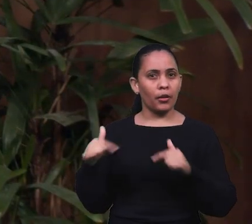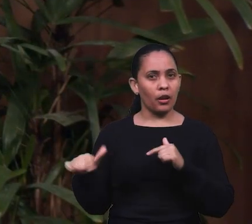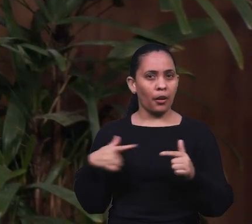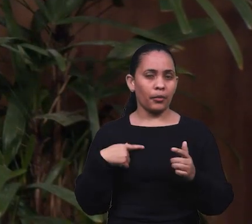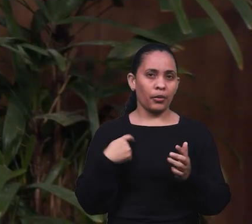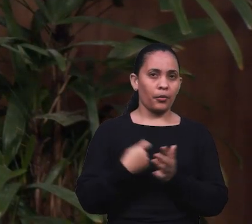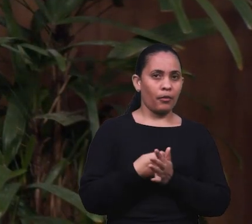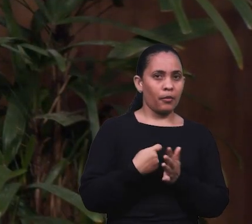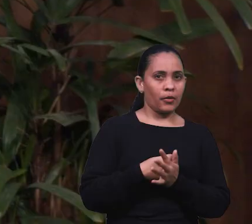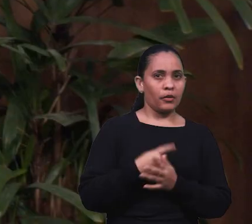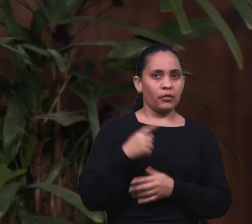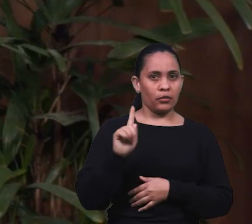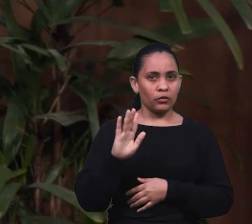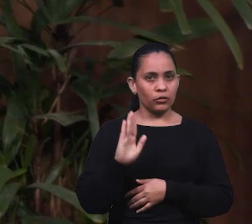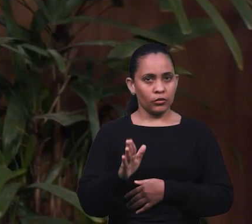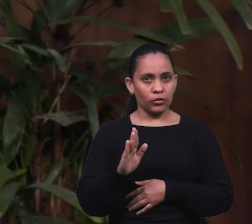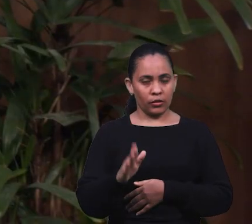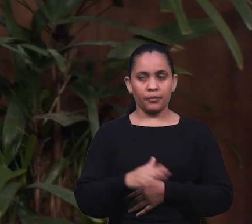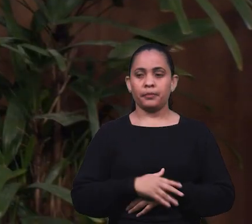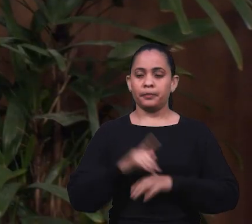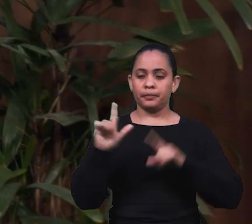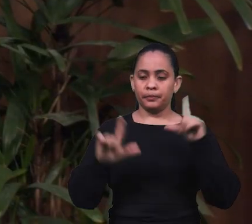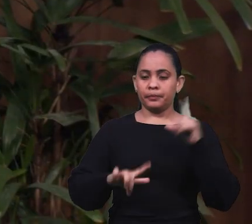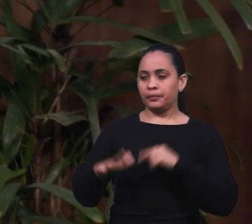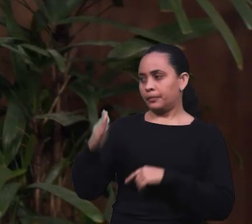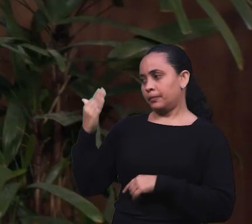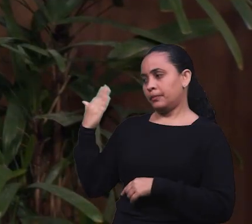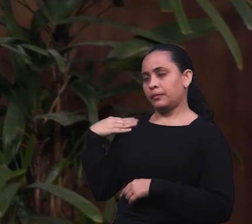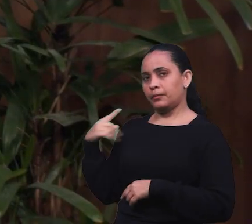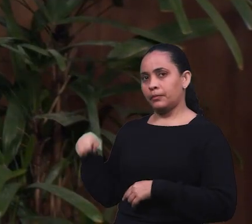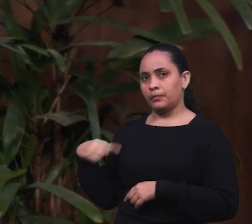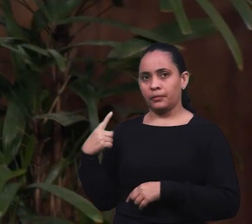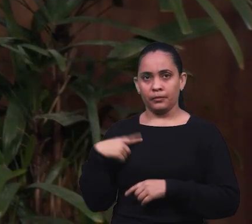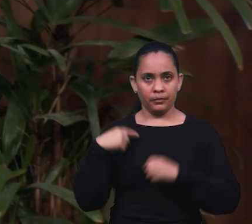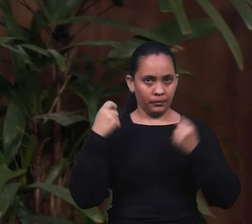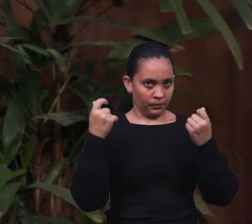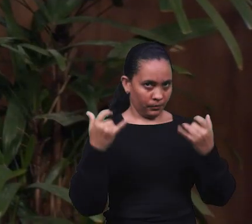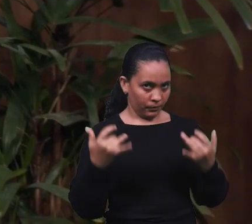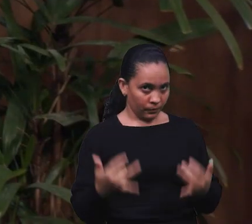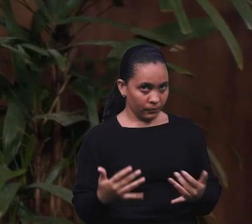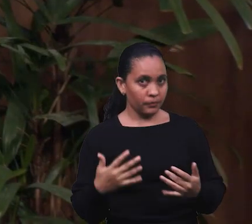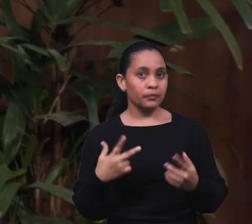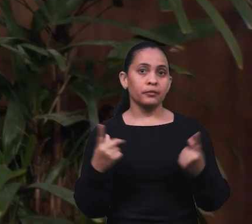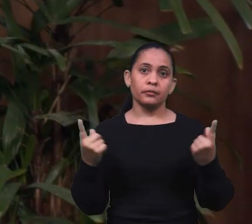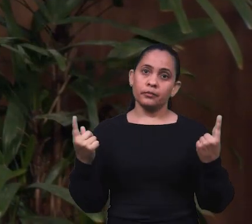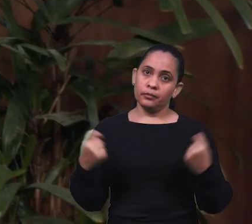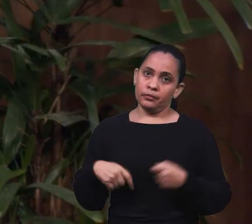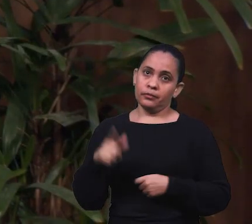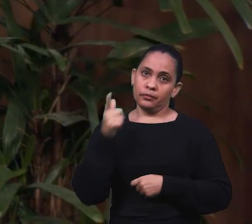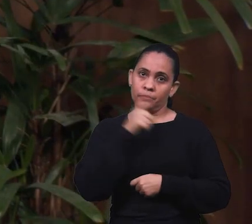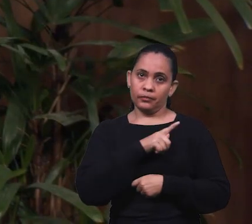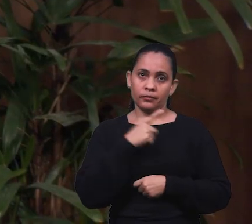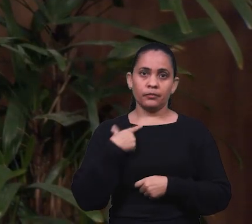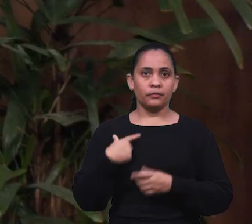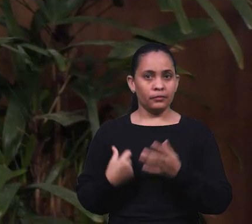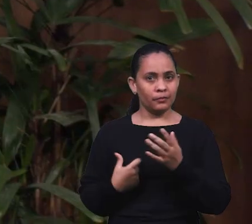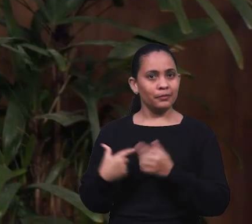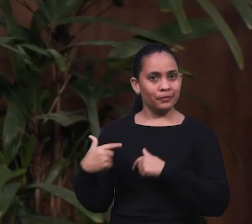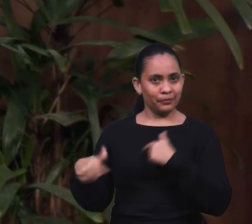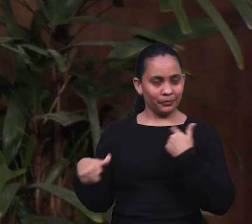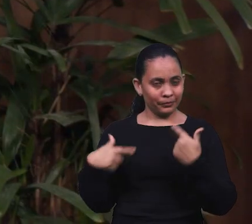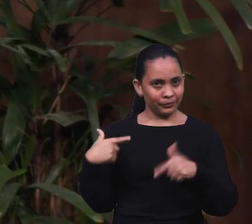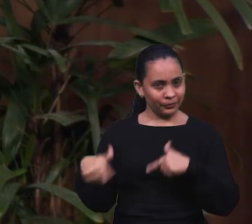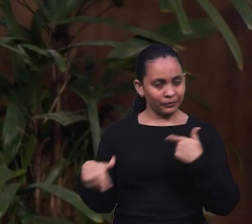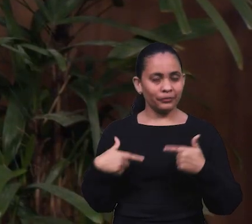porque recebe um benefício. Já assistiu o episódio passado, nós já explicamos um pouco. Dá para ele conseguir a vaga de emprego dele, ter